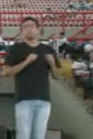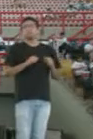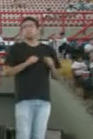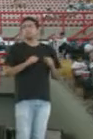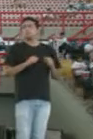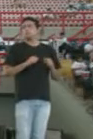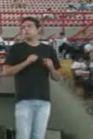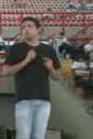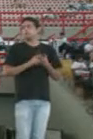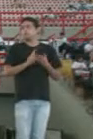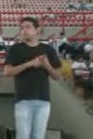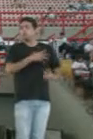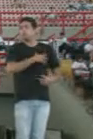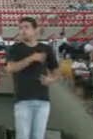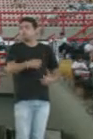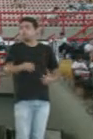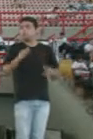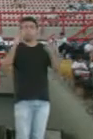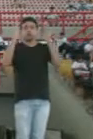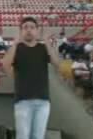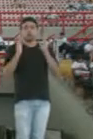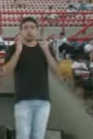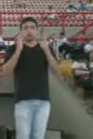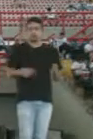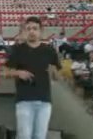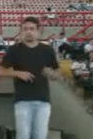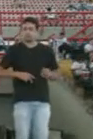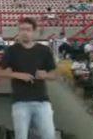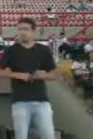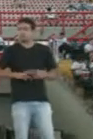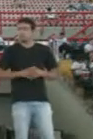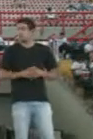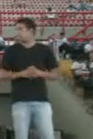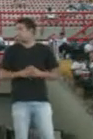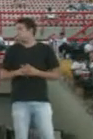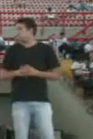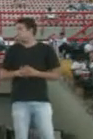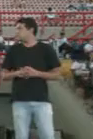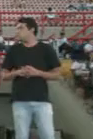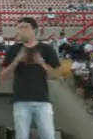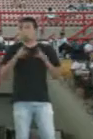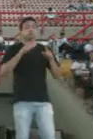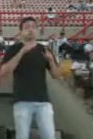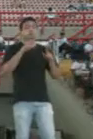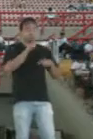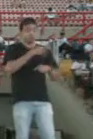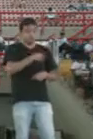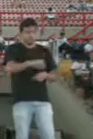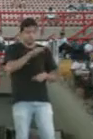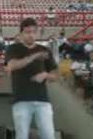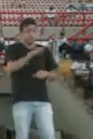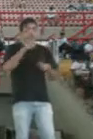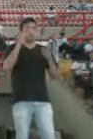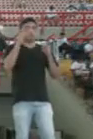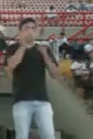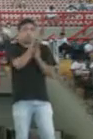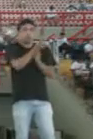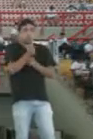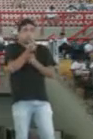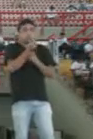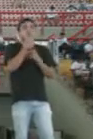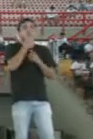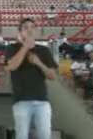também. E o menino, a cabeça dele aí é de quê? Então, a cabeça do menino é o controle remoto, do pai e da mãe é